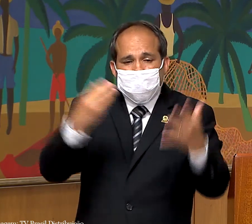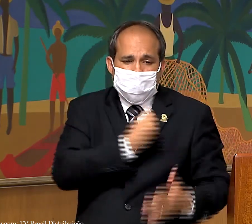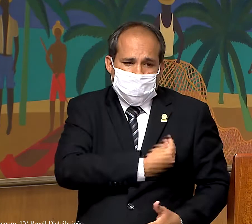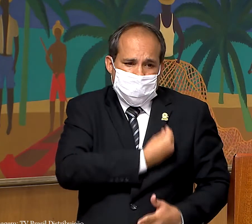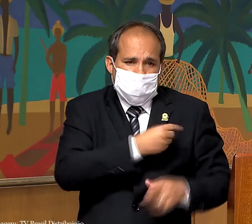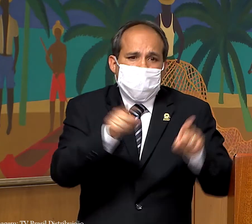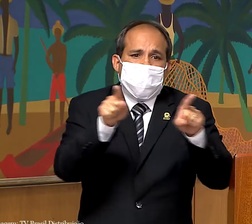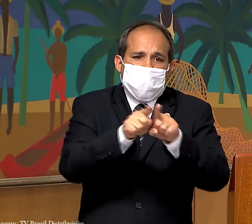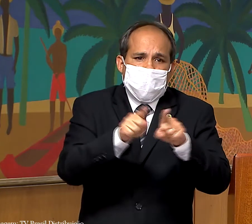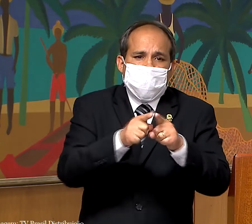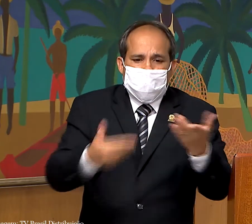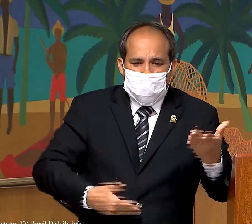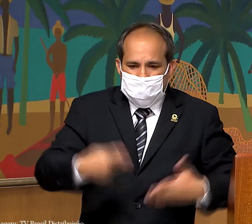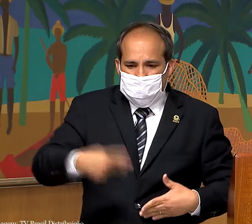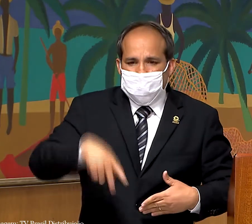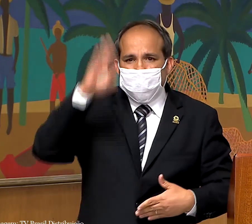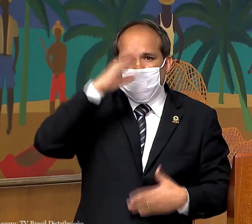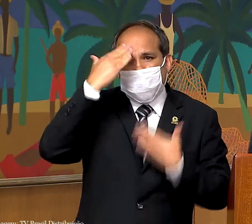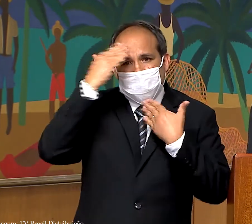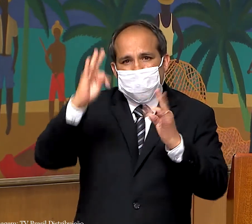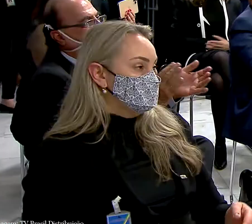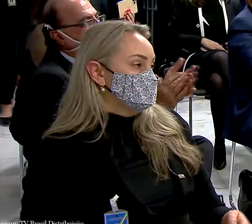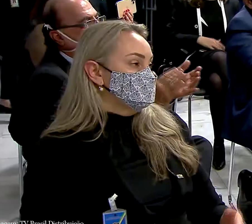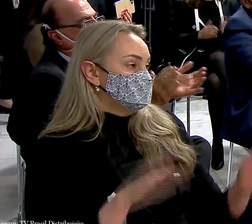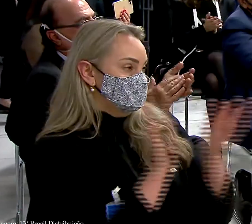para servir o nosso Brasil. Muito obrigado a todos.